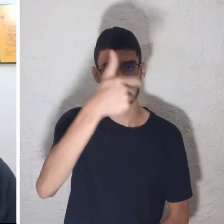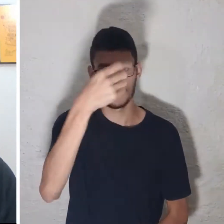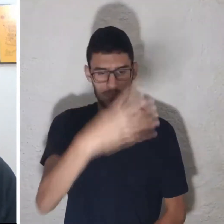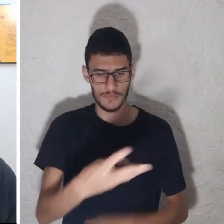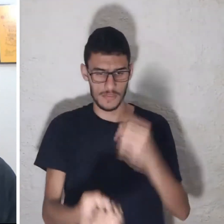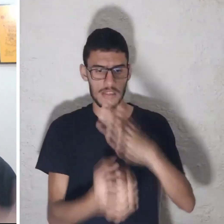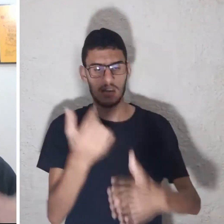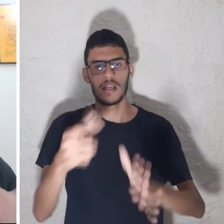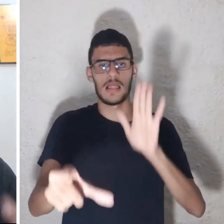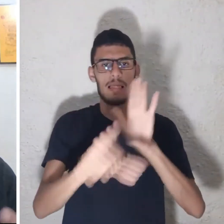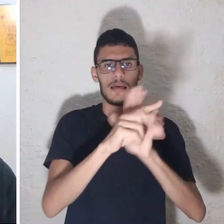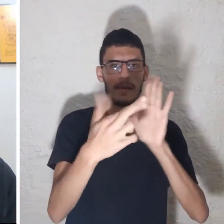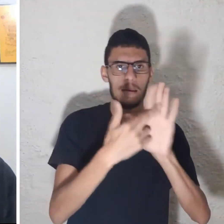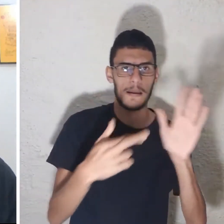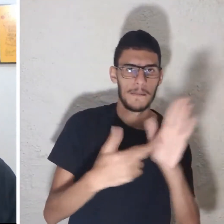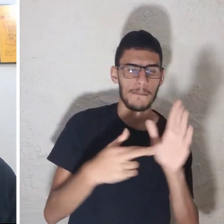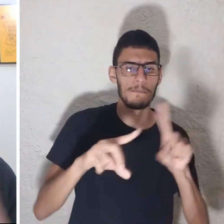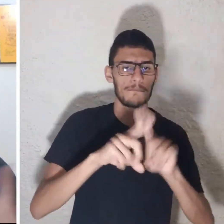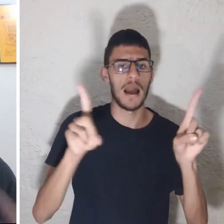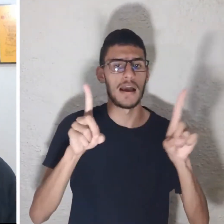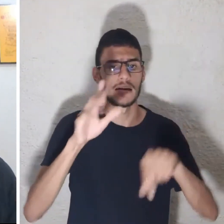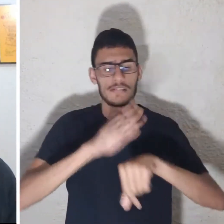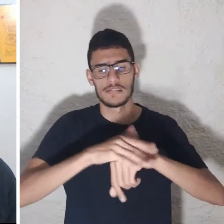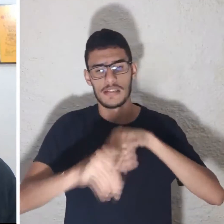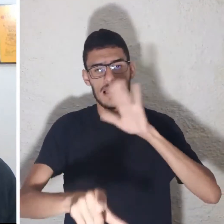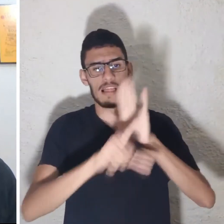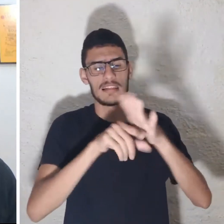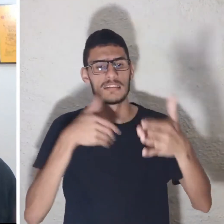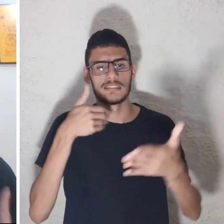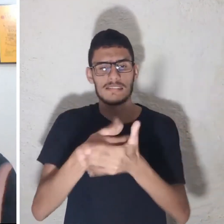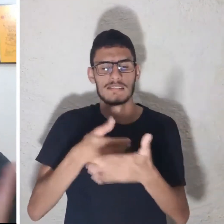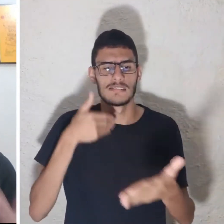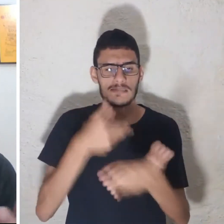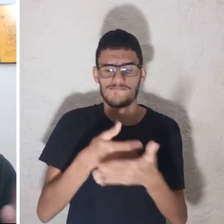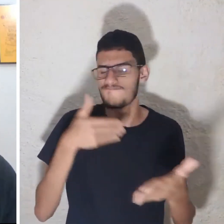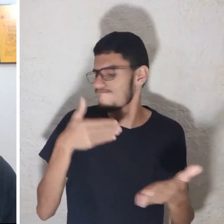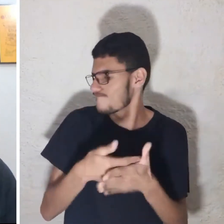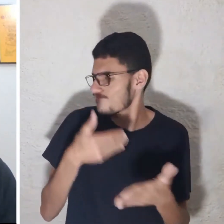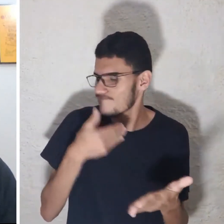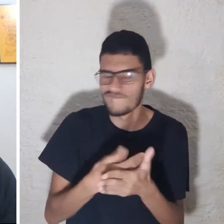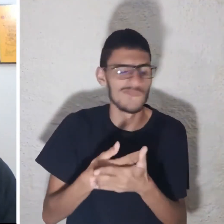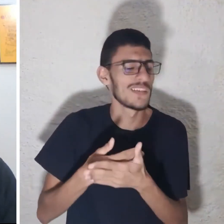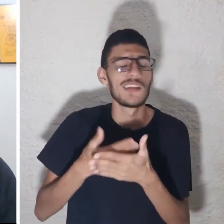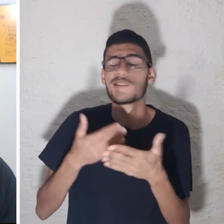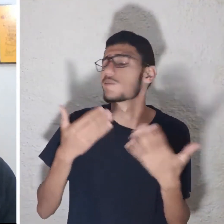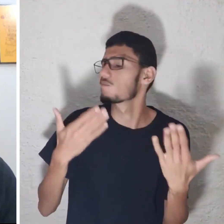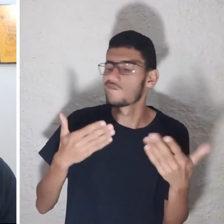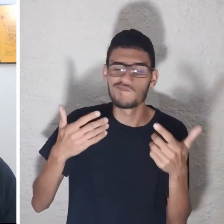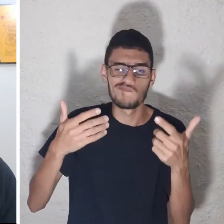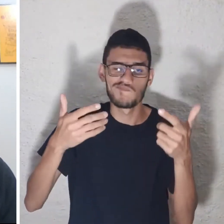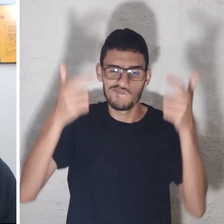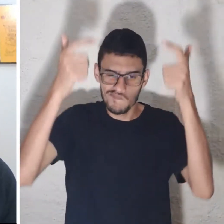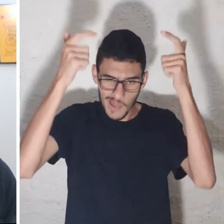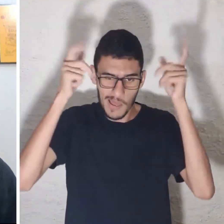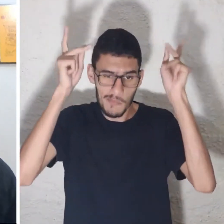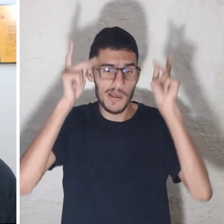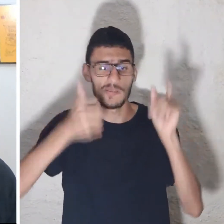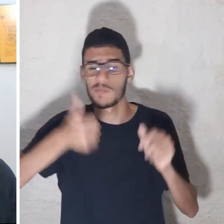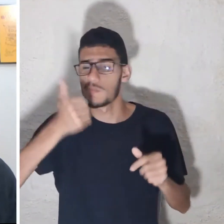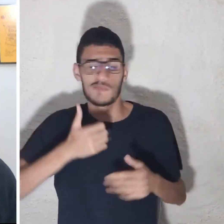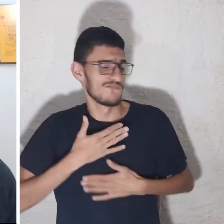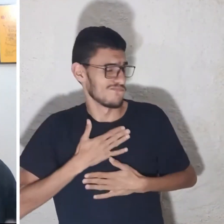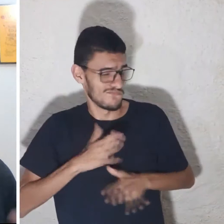de 1823 para criar as leis. Só que eles estavam criando leis que limitavam o poder do Dom Pedro I. O Dom Pedro